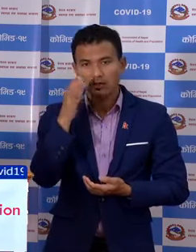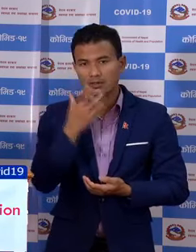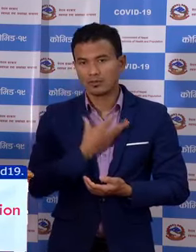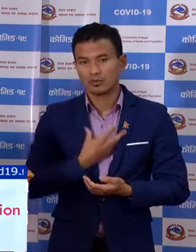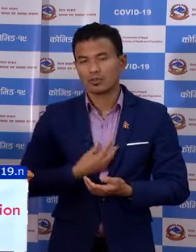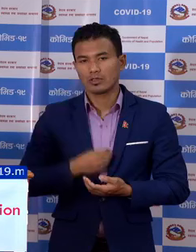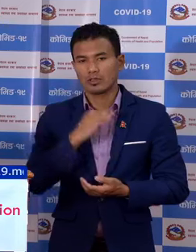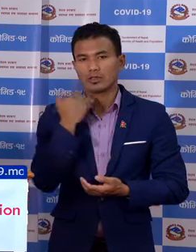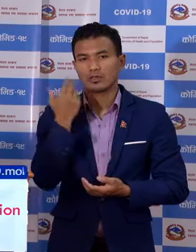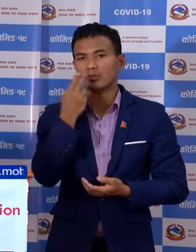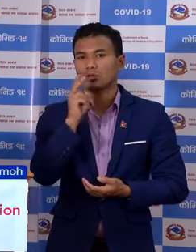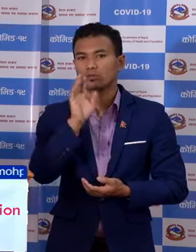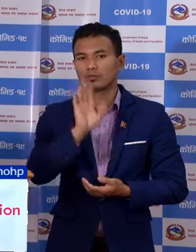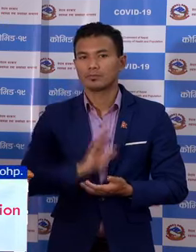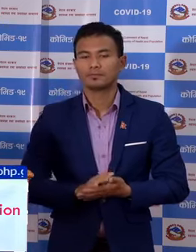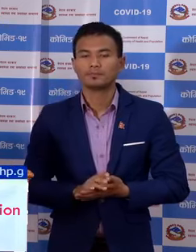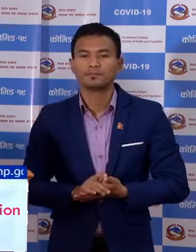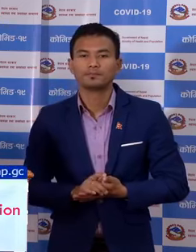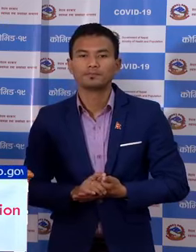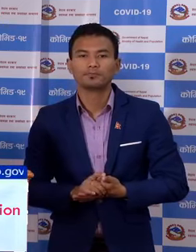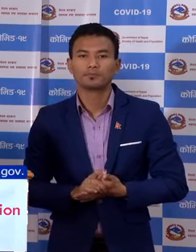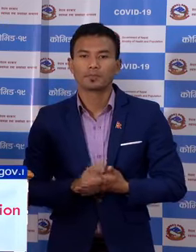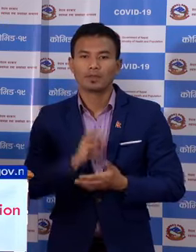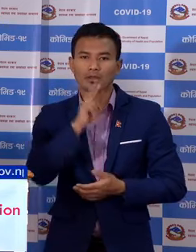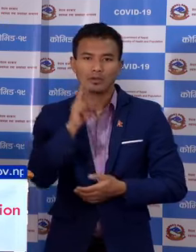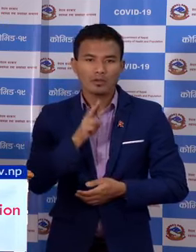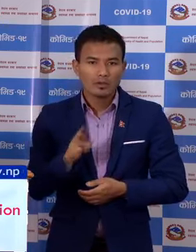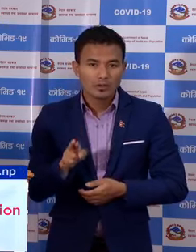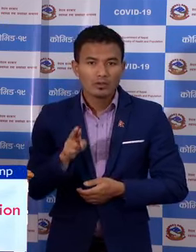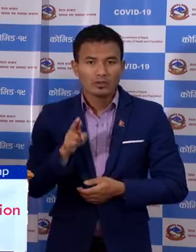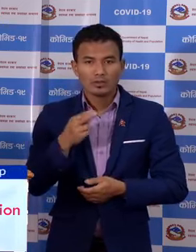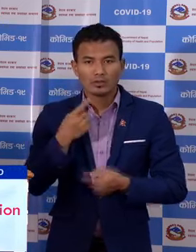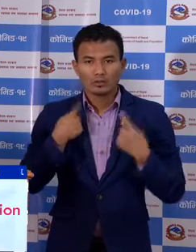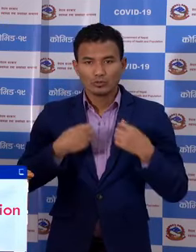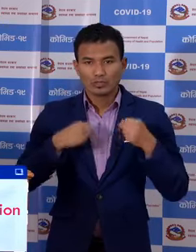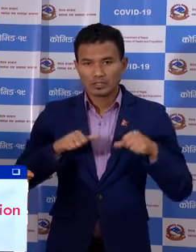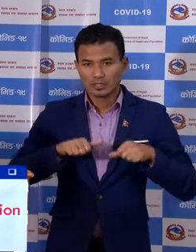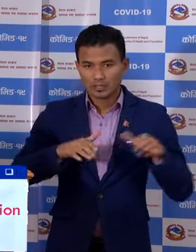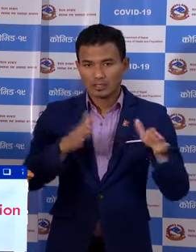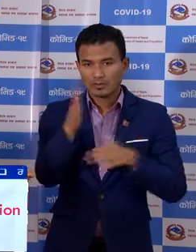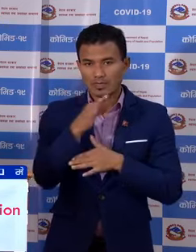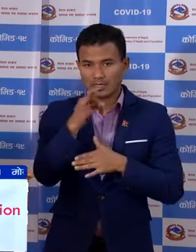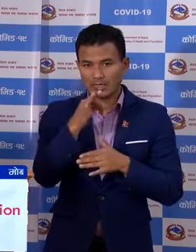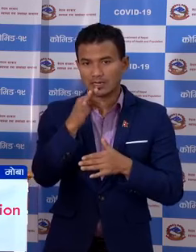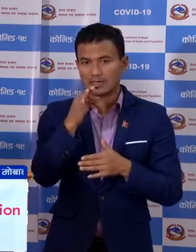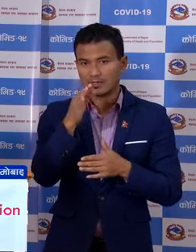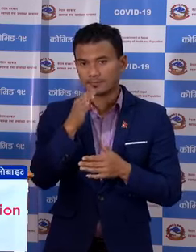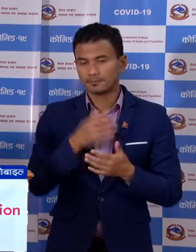दुःखद निधन भएको थियो। र स्वास्थ्य